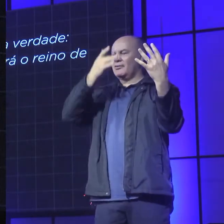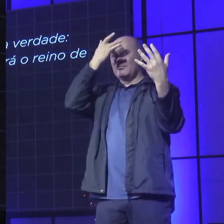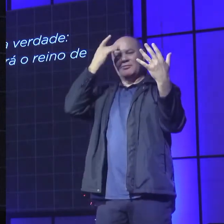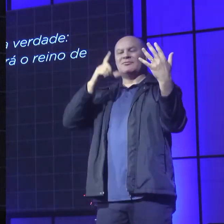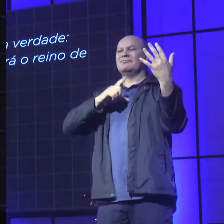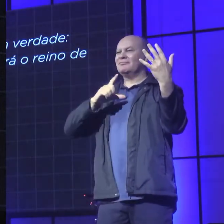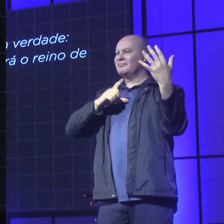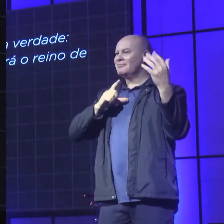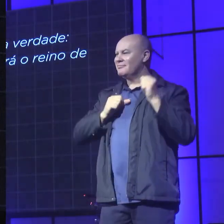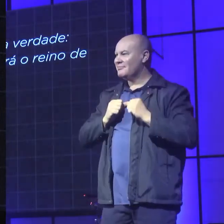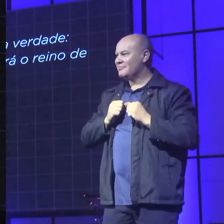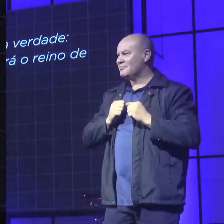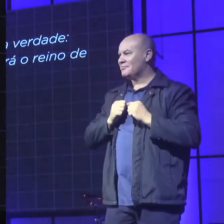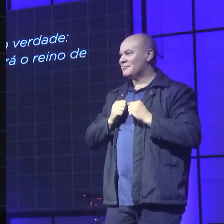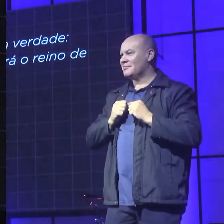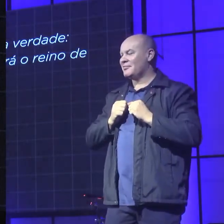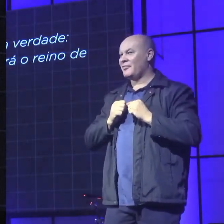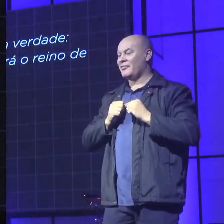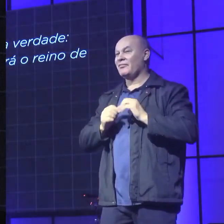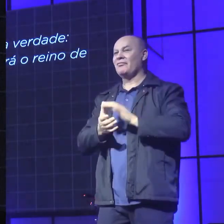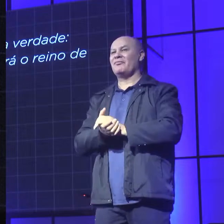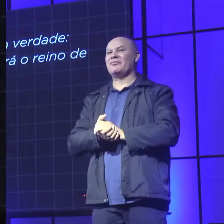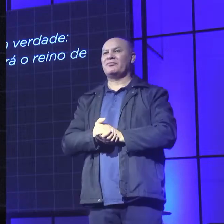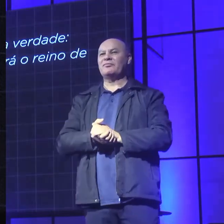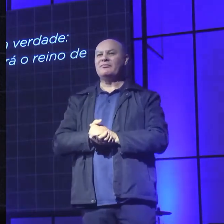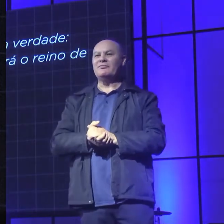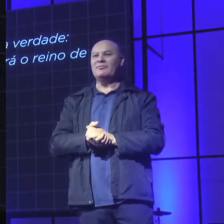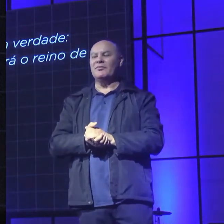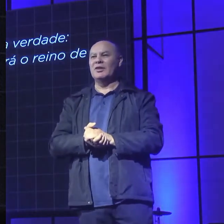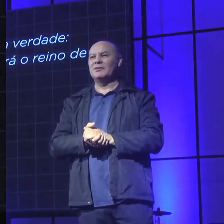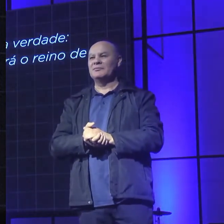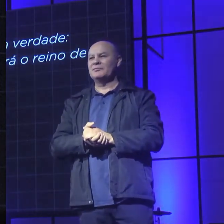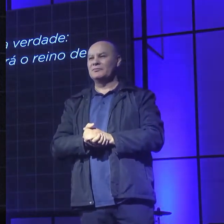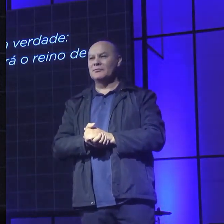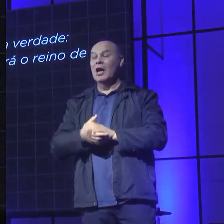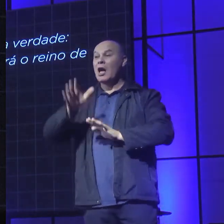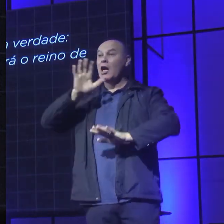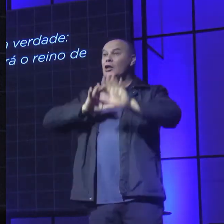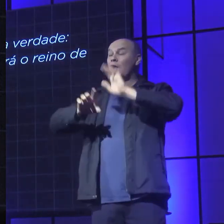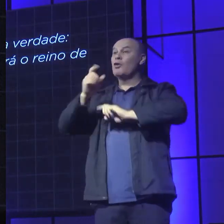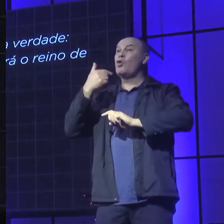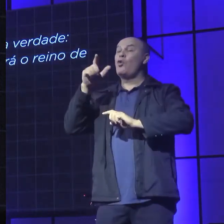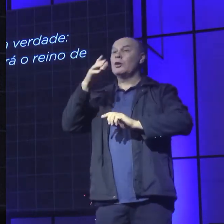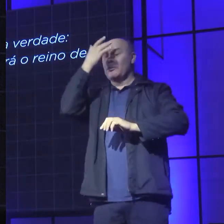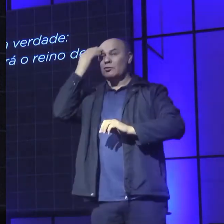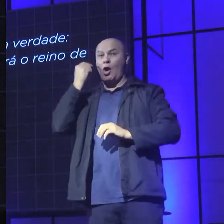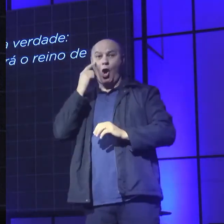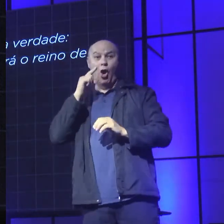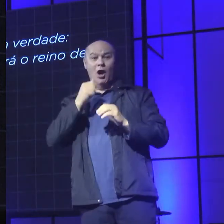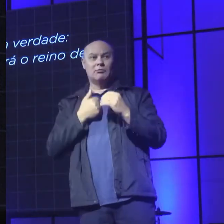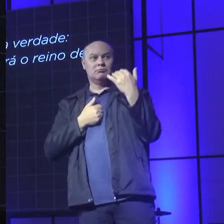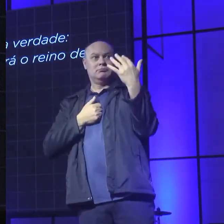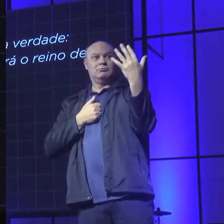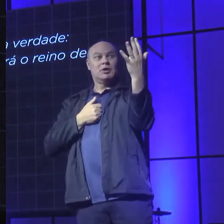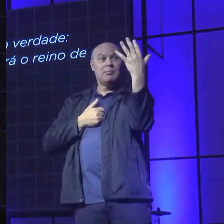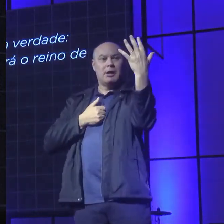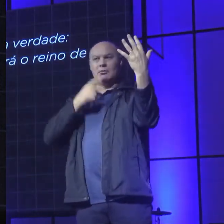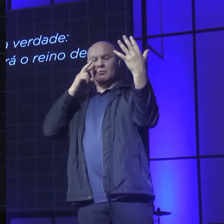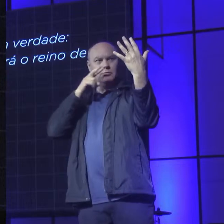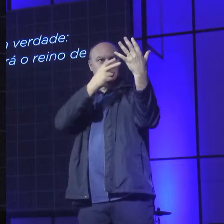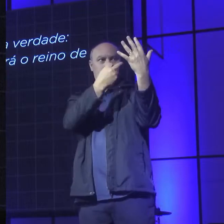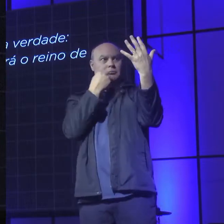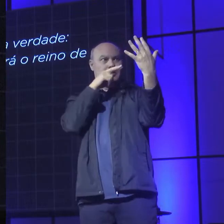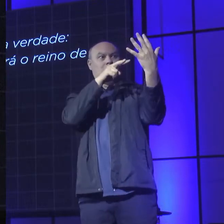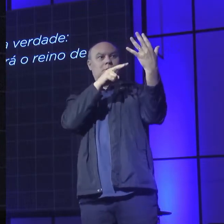Talvez outros olhem e vejam vergonha. Talvez olhem e